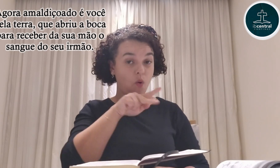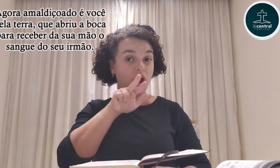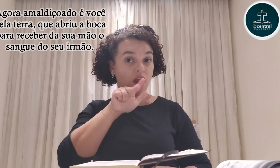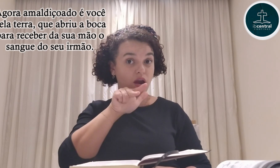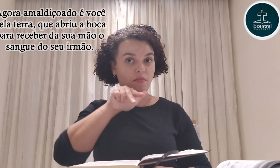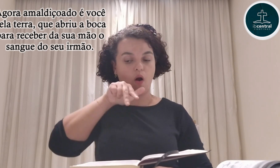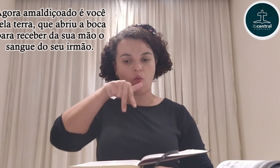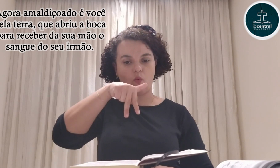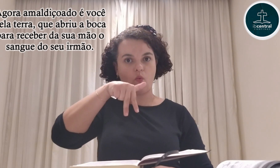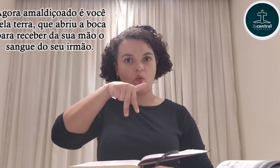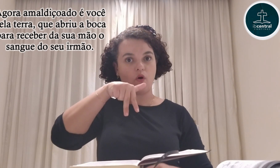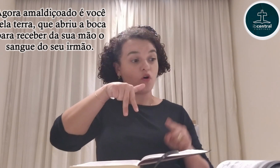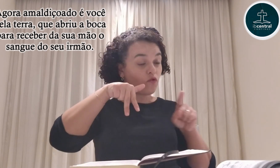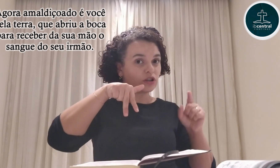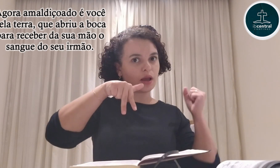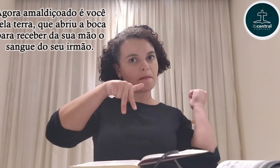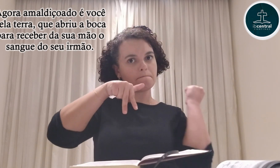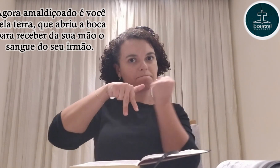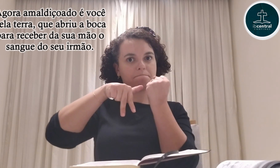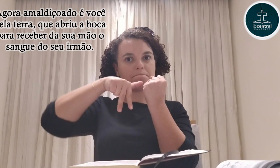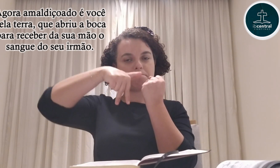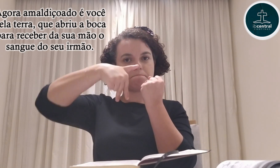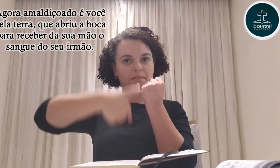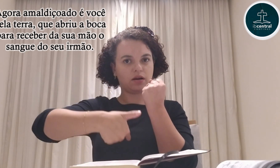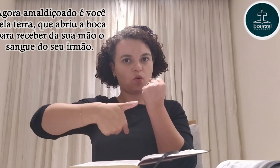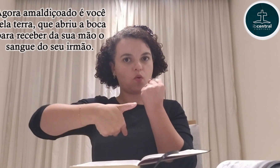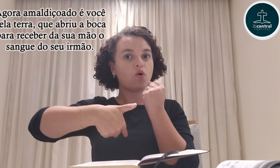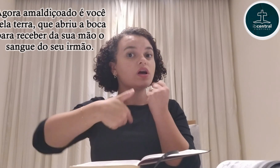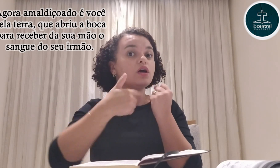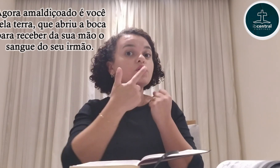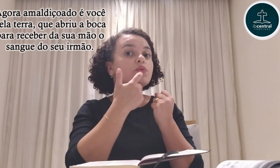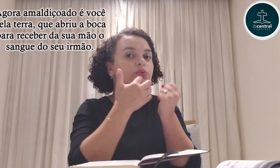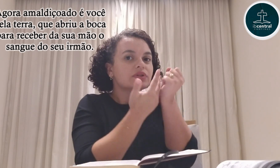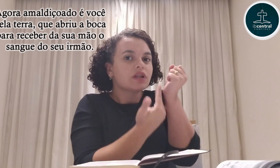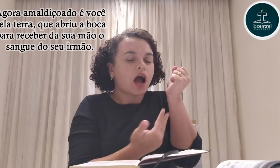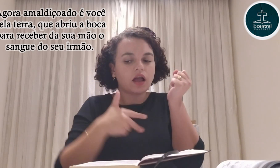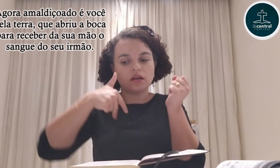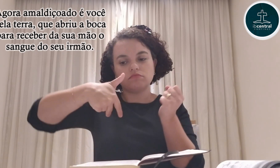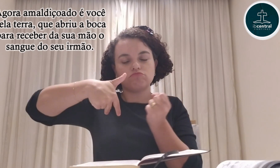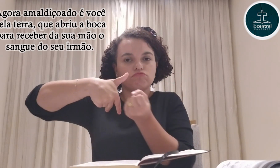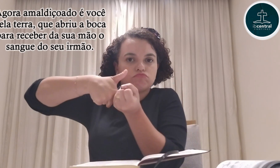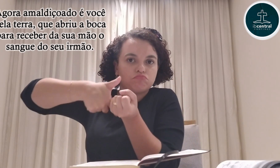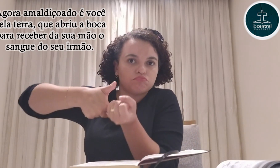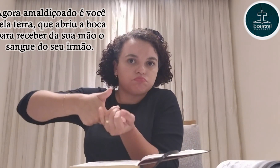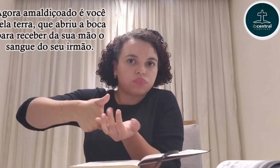que abriu a boca para receber da sua mão